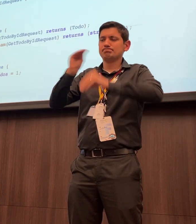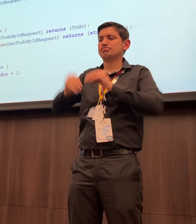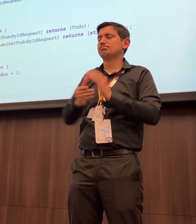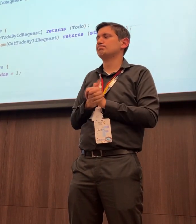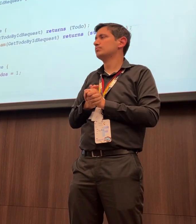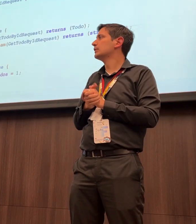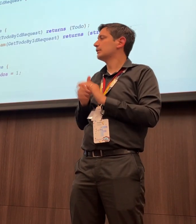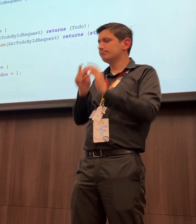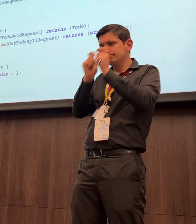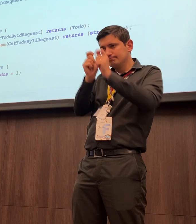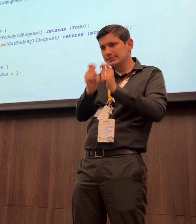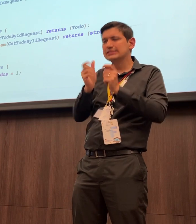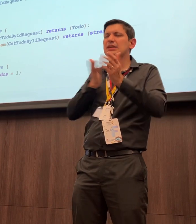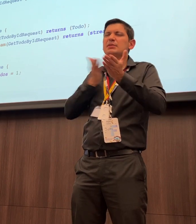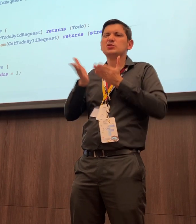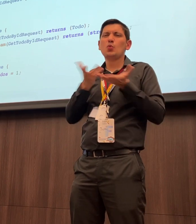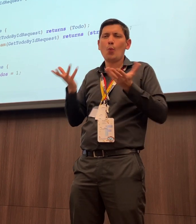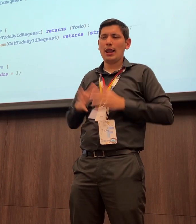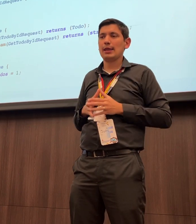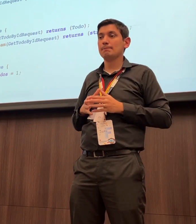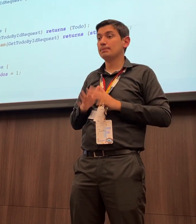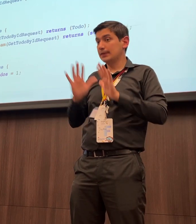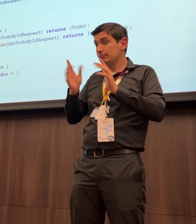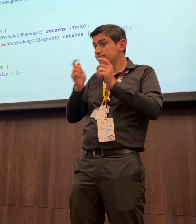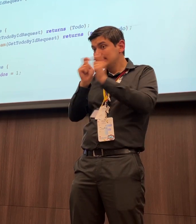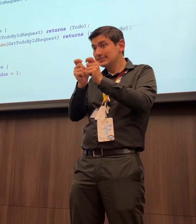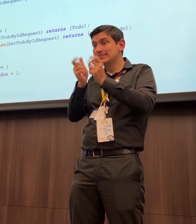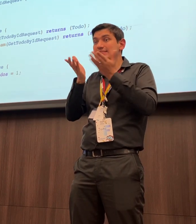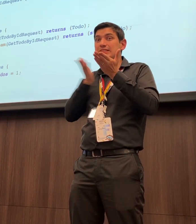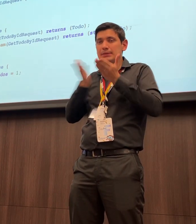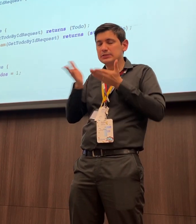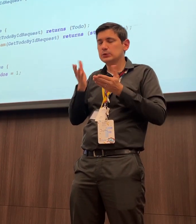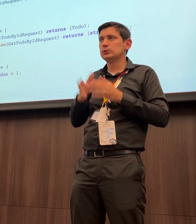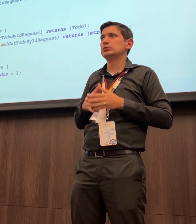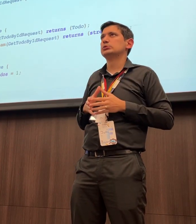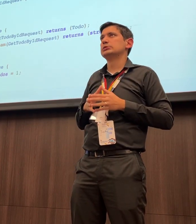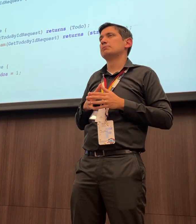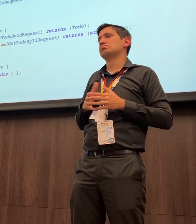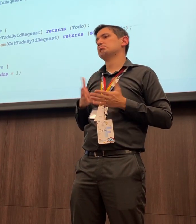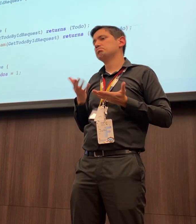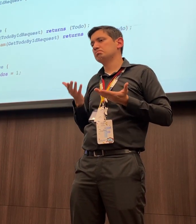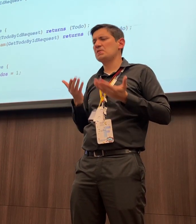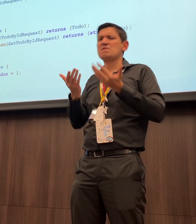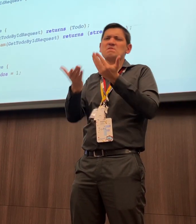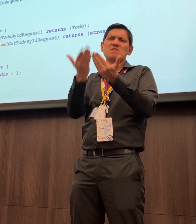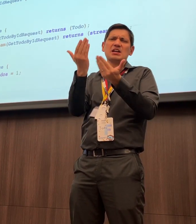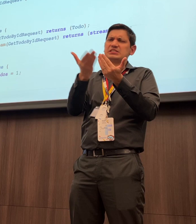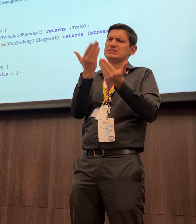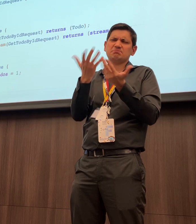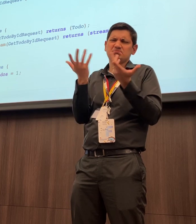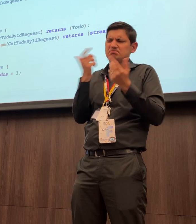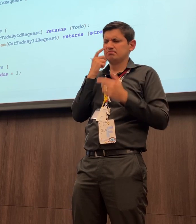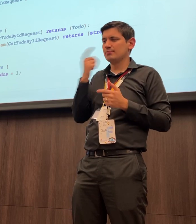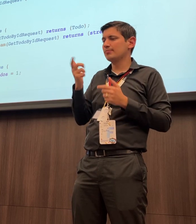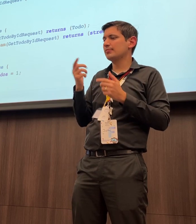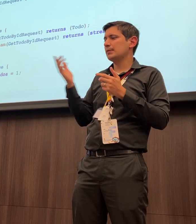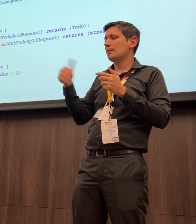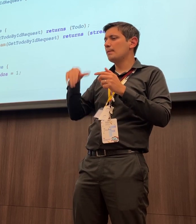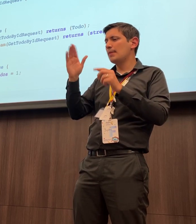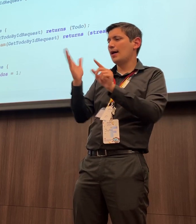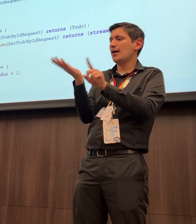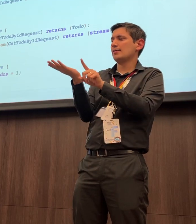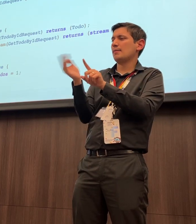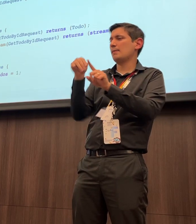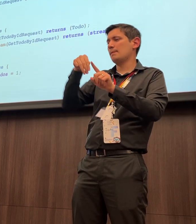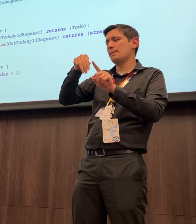definir los servicios. Cuando definimos un servicio, la notación es bastante fácil. Básicamente tenemos que declarar distintos